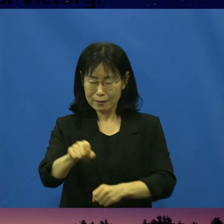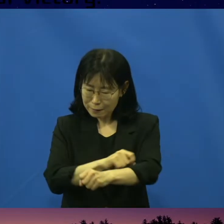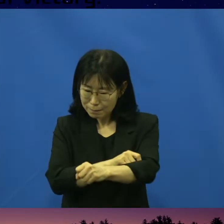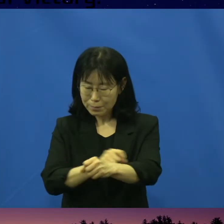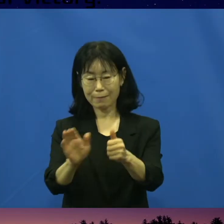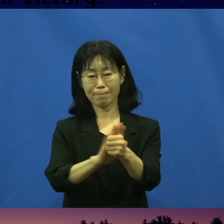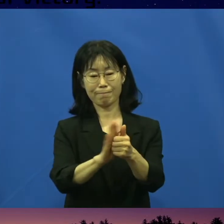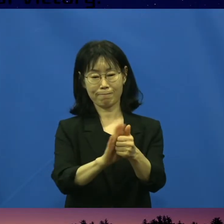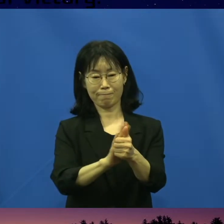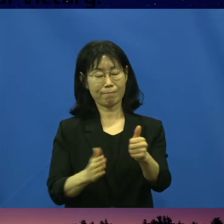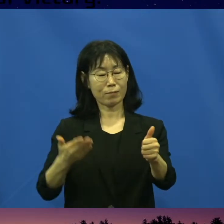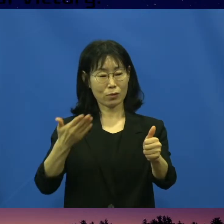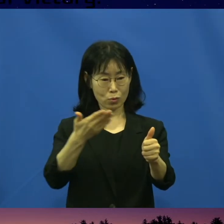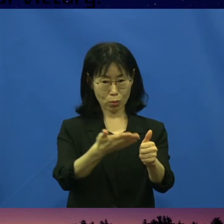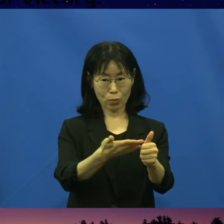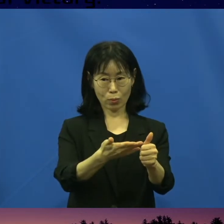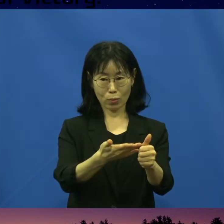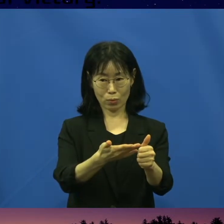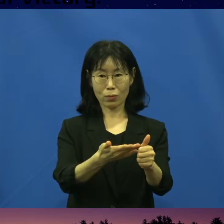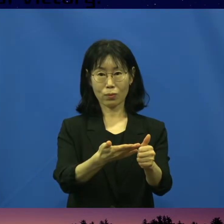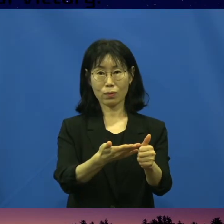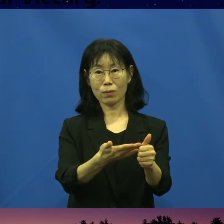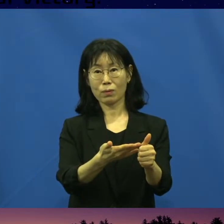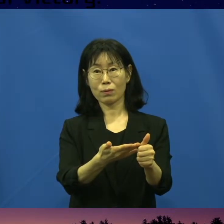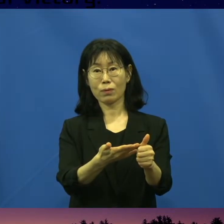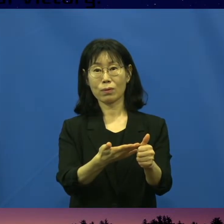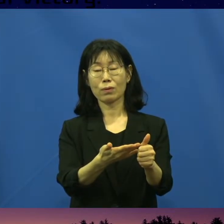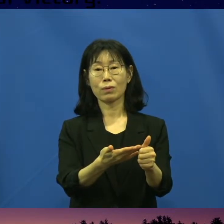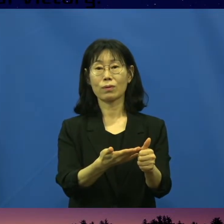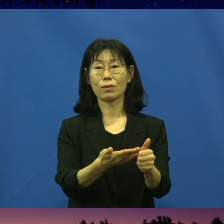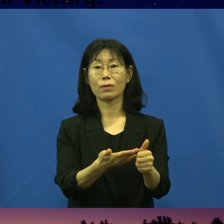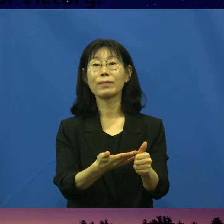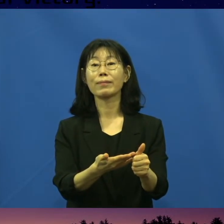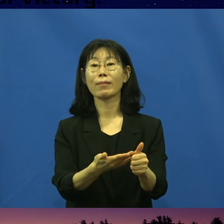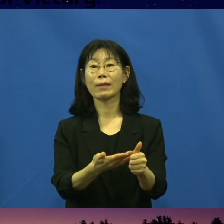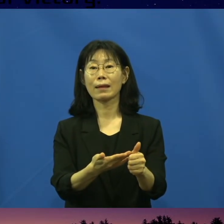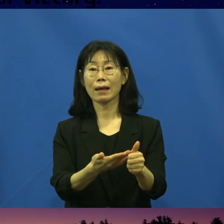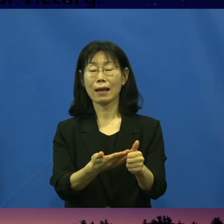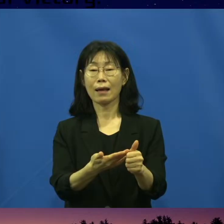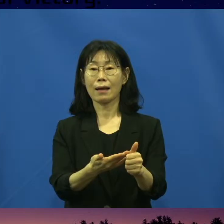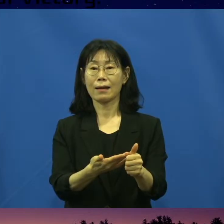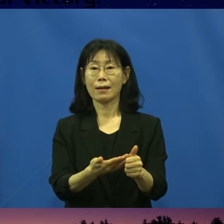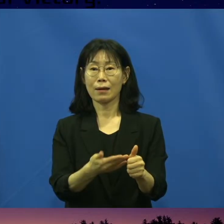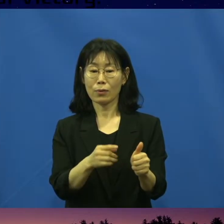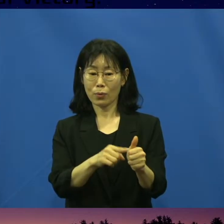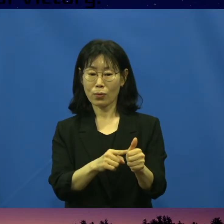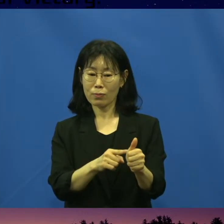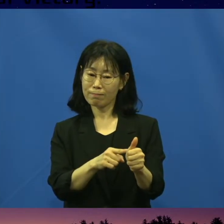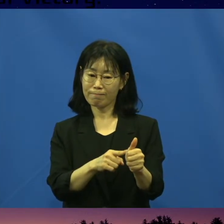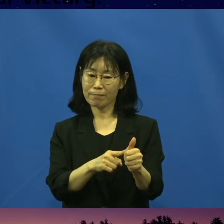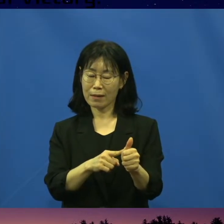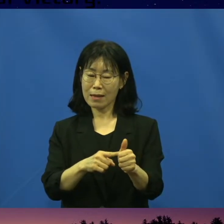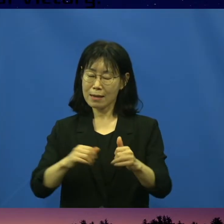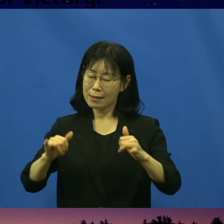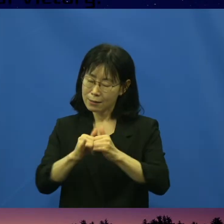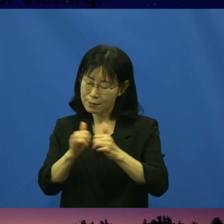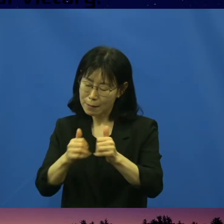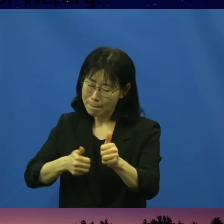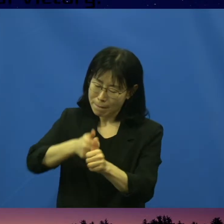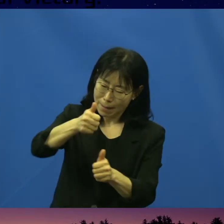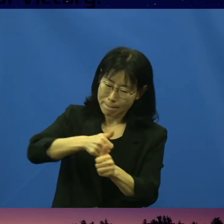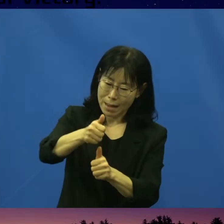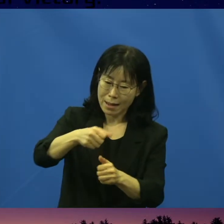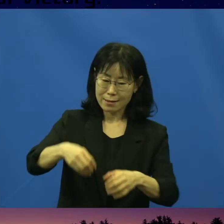특별한 대우를 받는 거야. 오늘도 그렇겠지만. 그리고 이 자리에 올랐단 말은 그는 이미 실패를 모르는 사람이에요. 담력이 있고